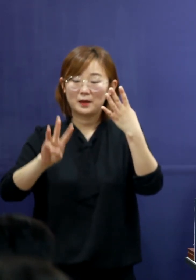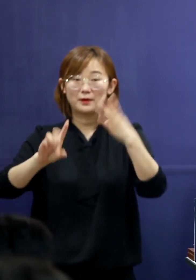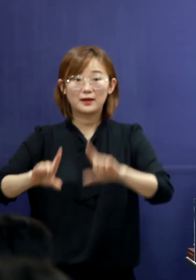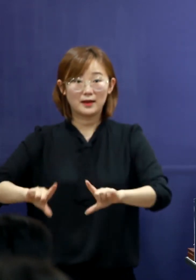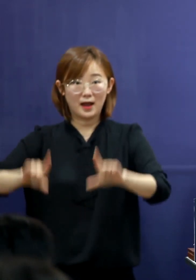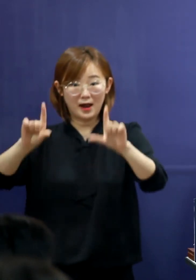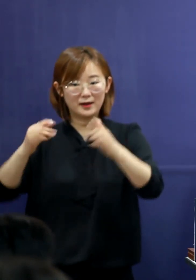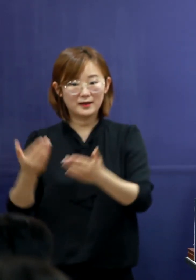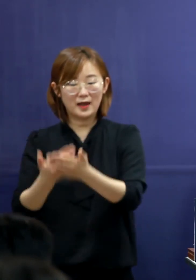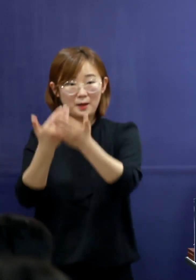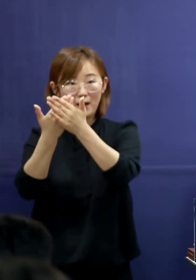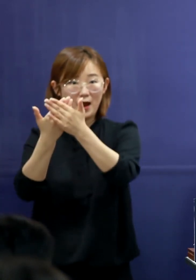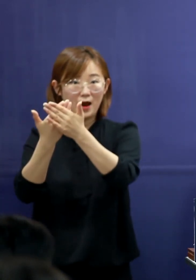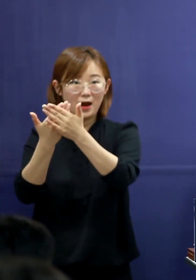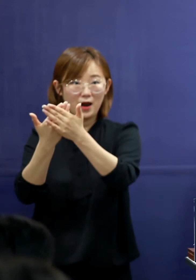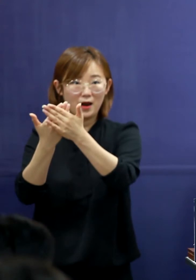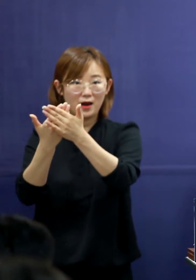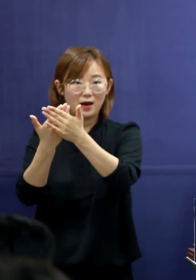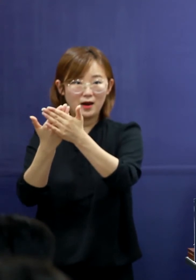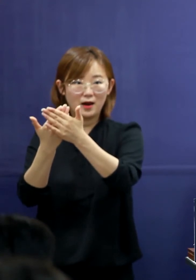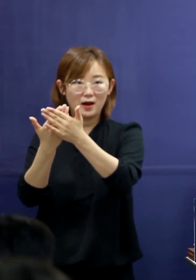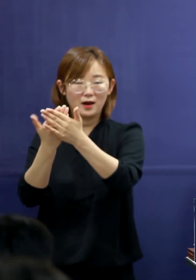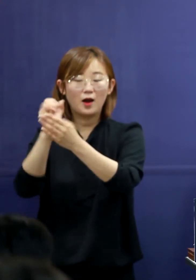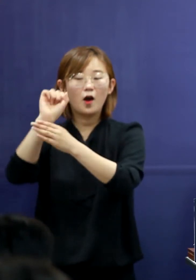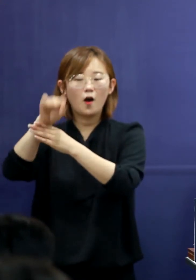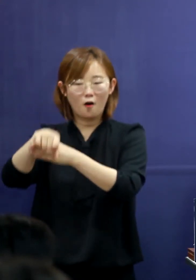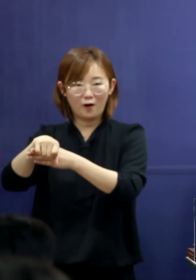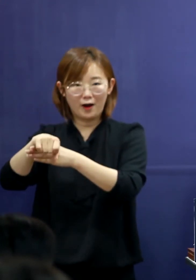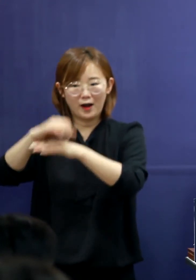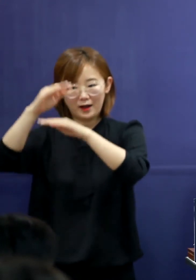허가 내역서를 정보공개 신청을 했습니다.